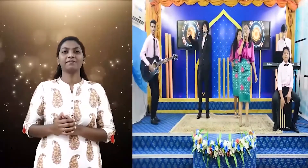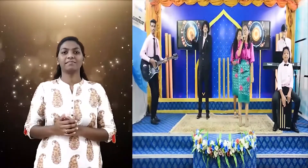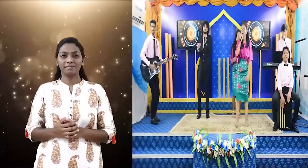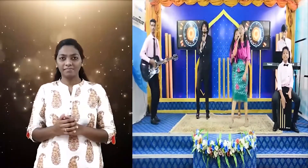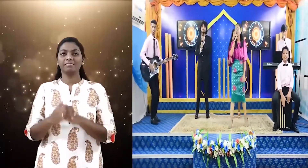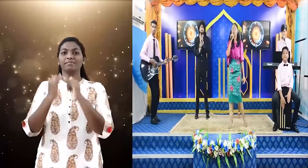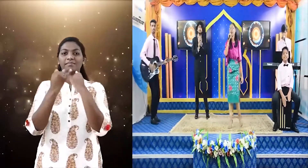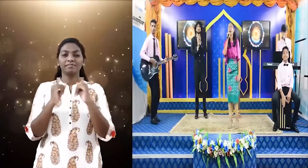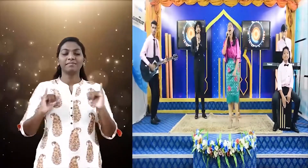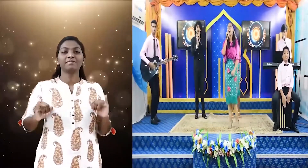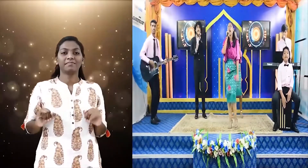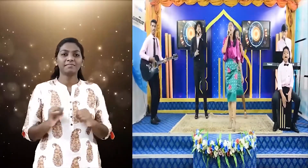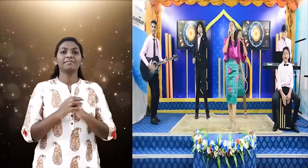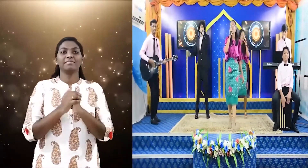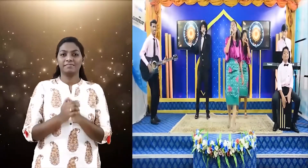आजादी